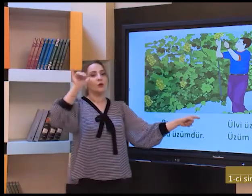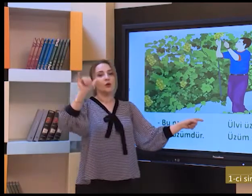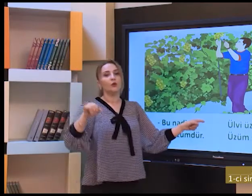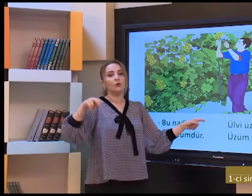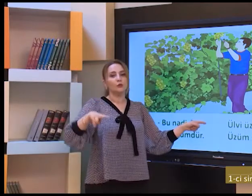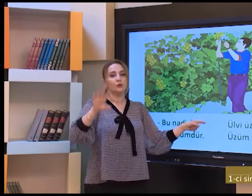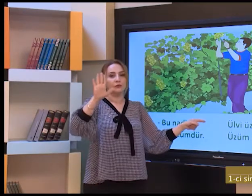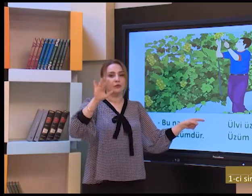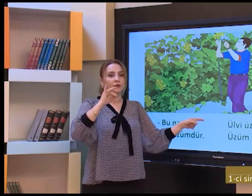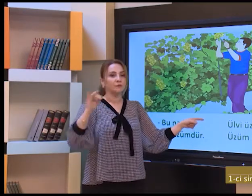Ülvi